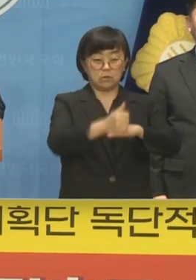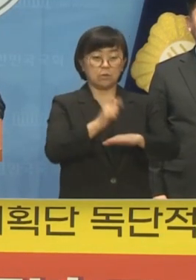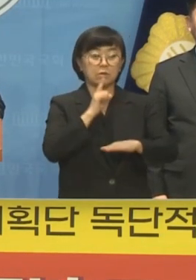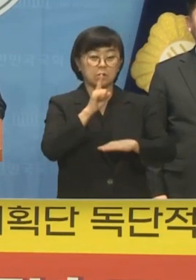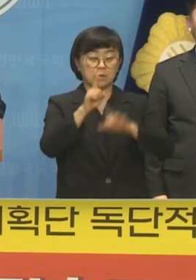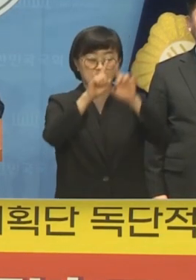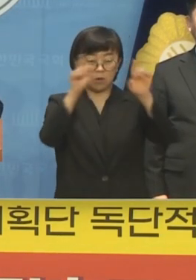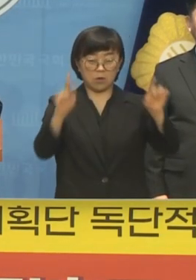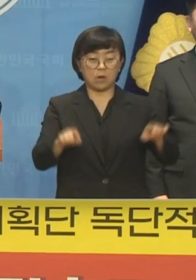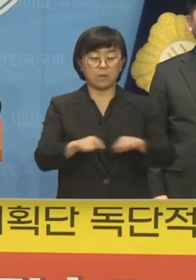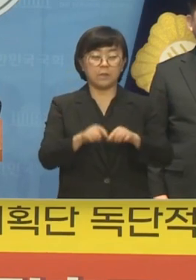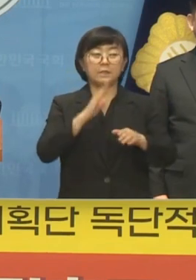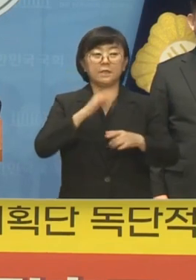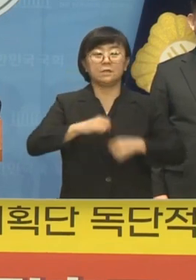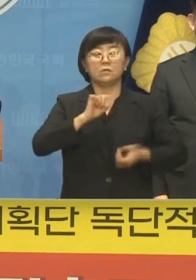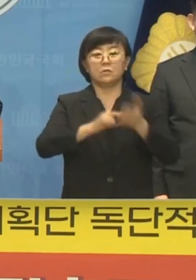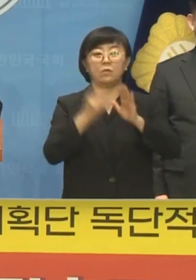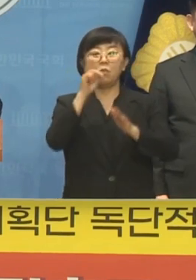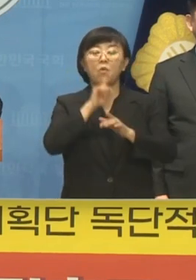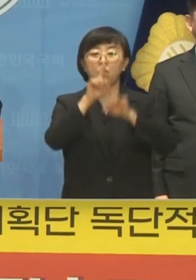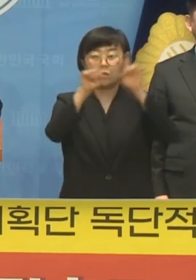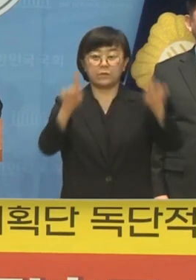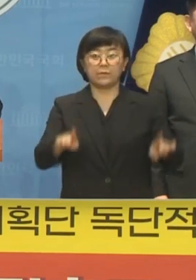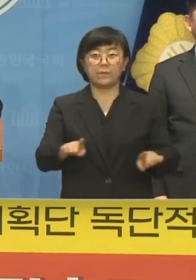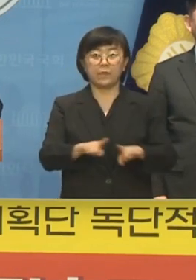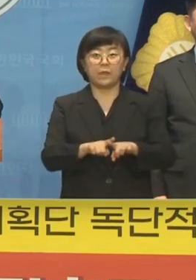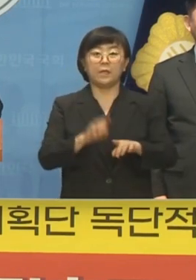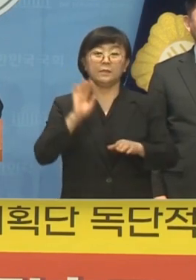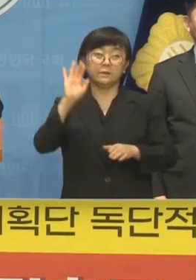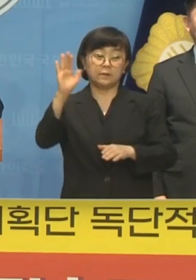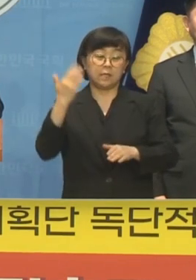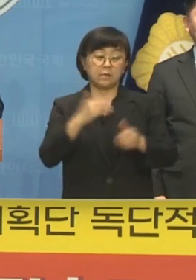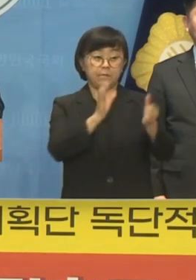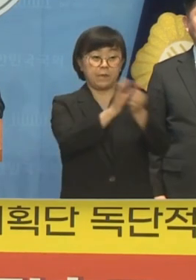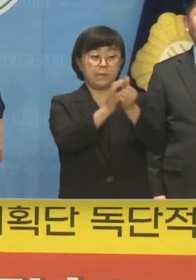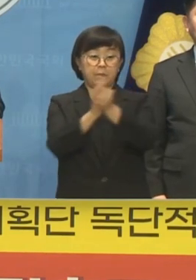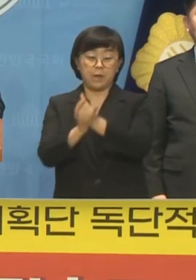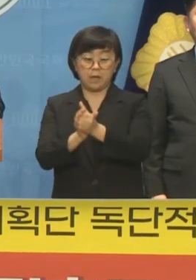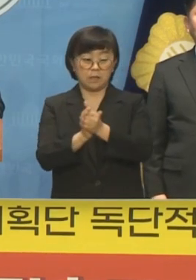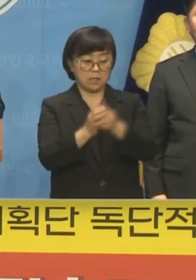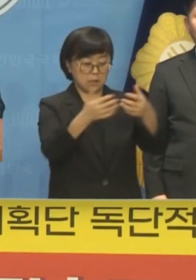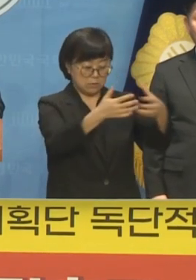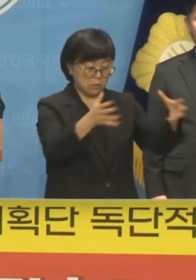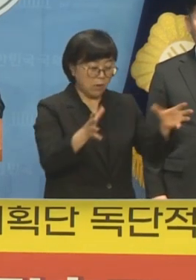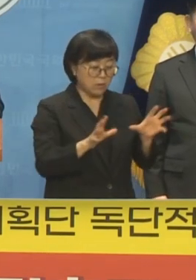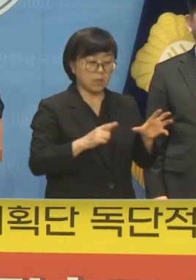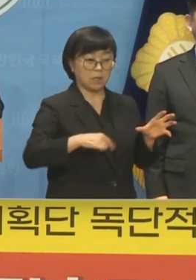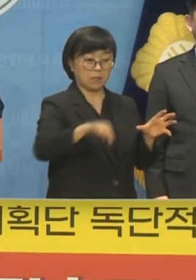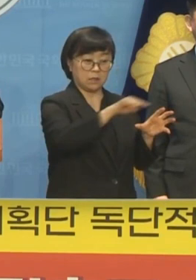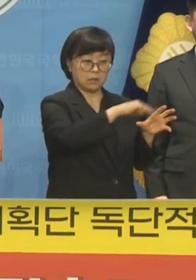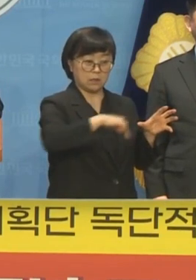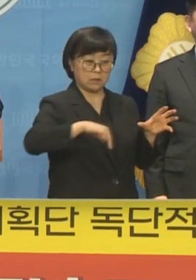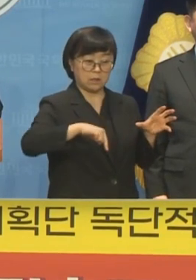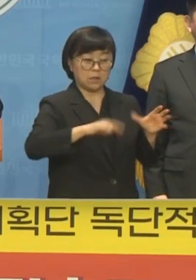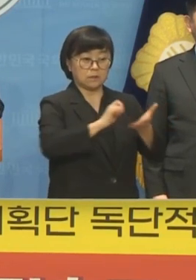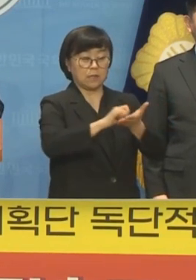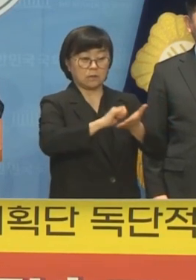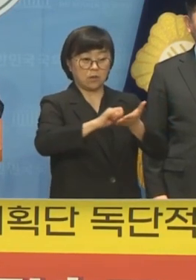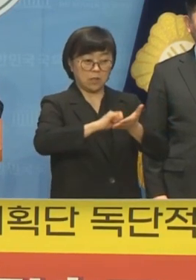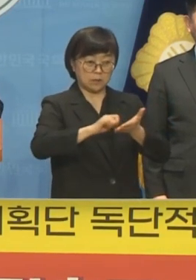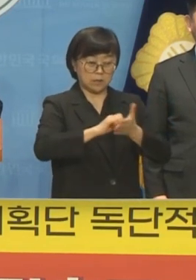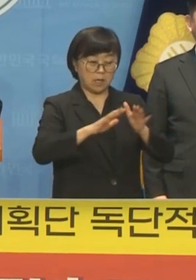결과물은 진상조사 보고서입니다. 그러나 최근 위촉된 여순 사건 진상조사 보고서 작성